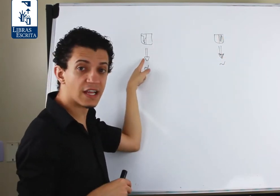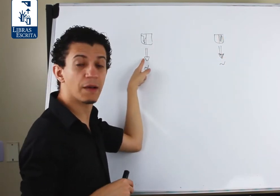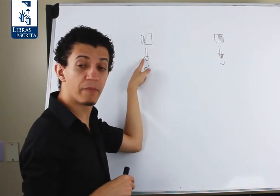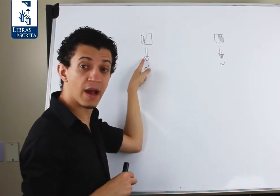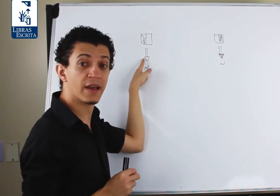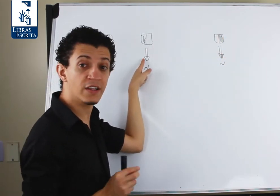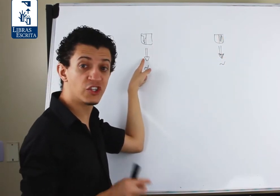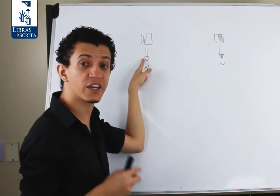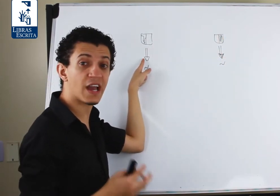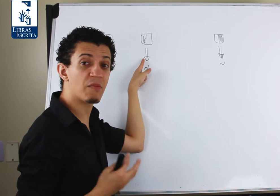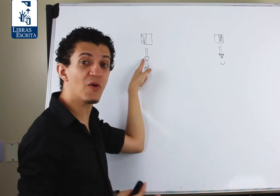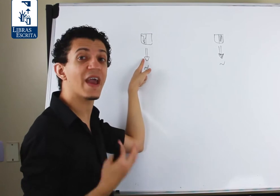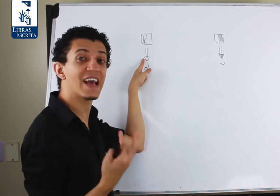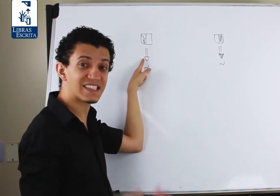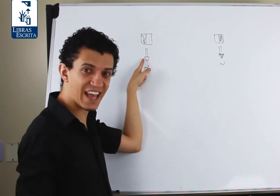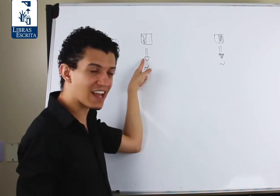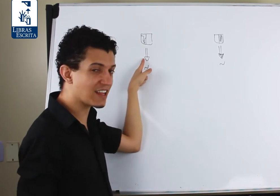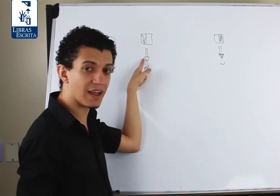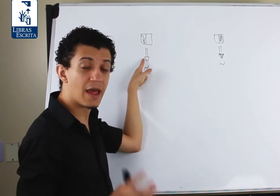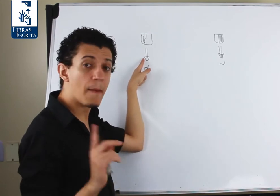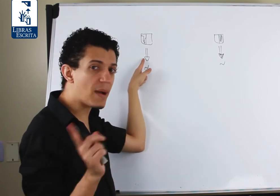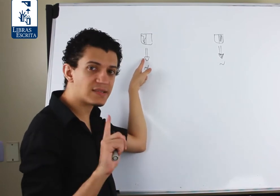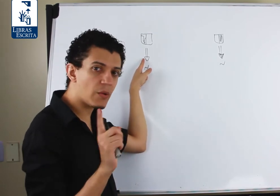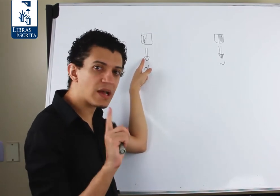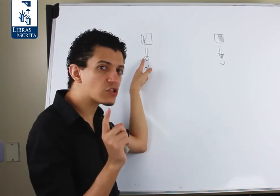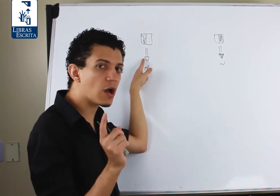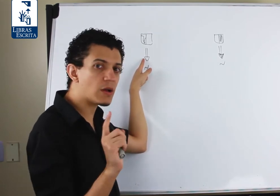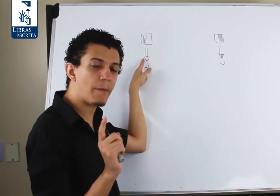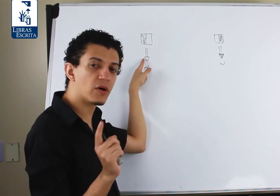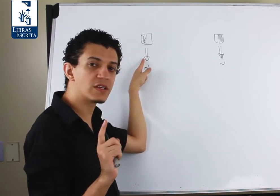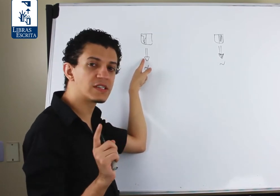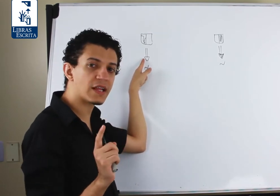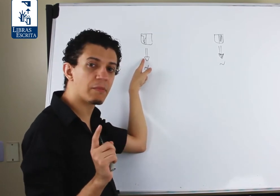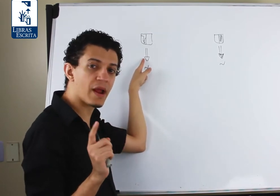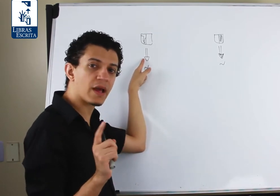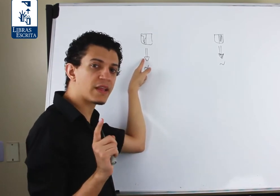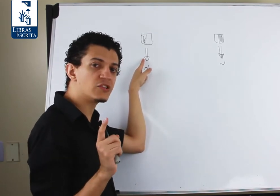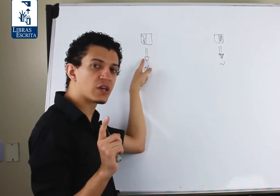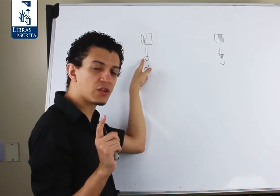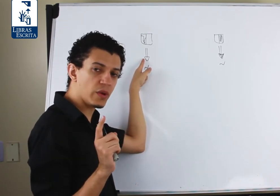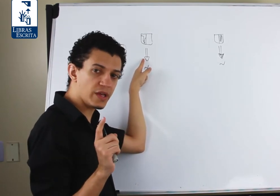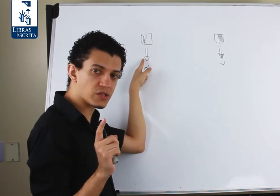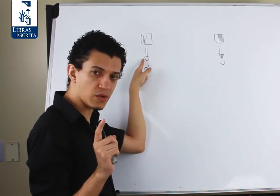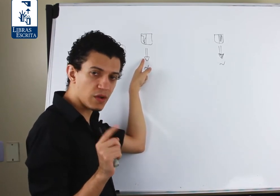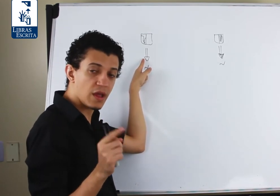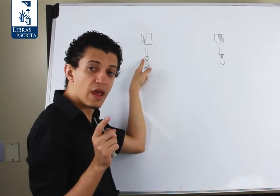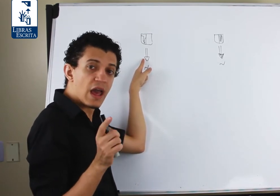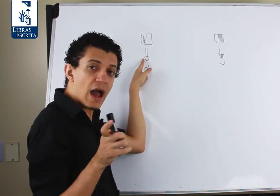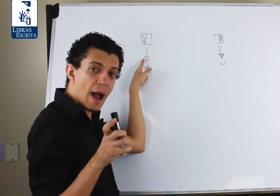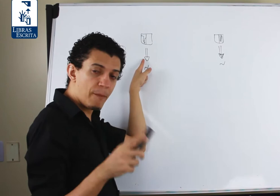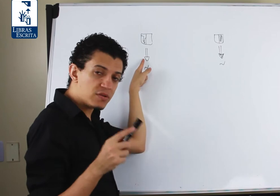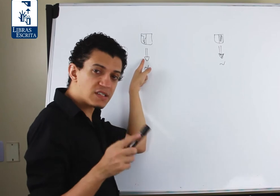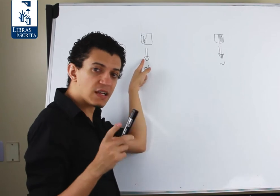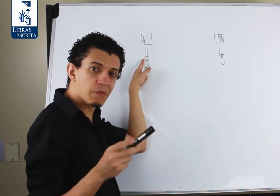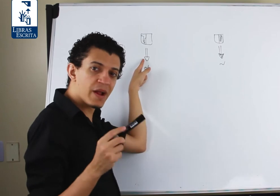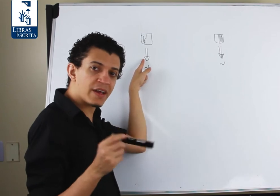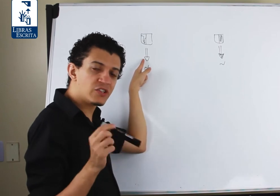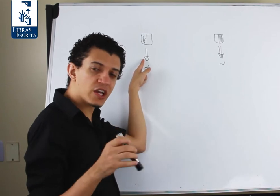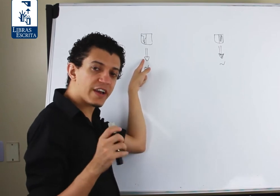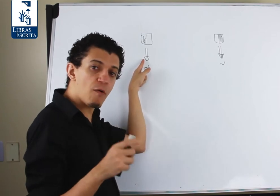seta branca indica que é a mão esquerda, mas não é só a ponta de seta branca que está indicando isso. A ponta de seta branca indica que